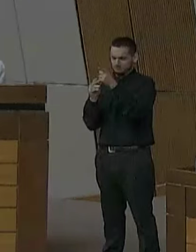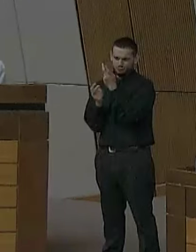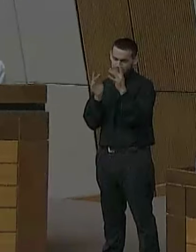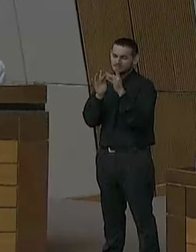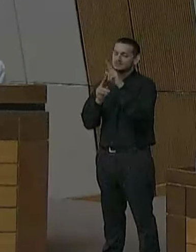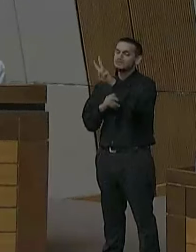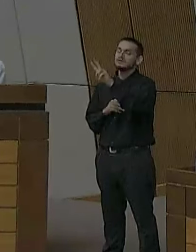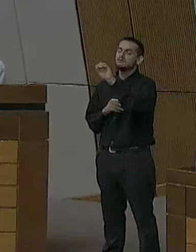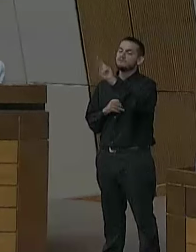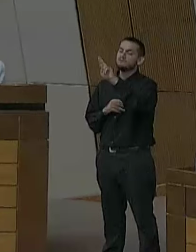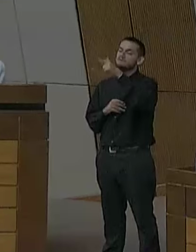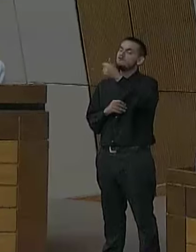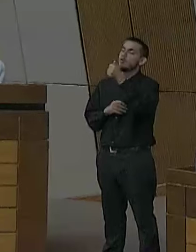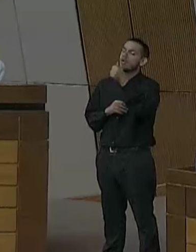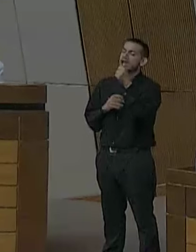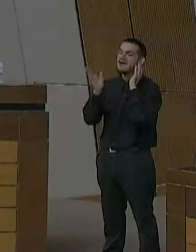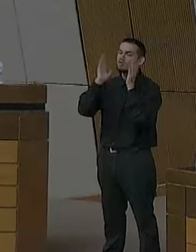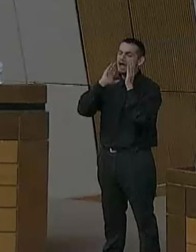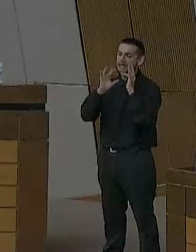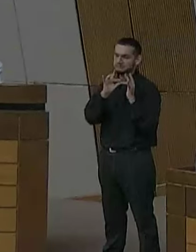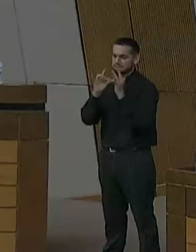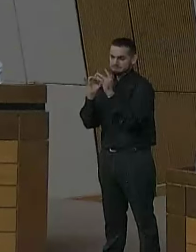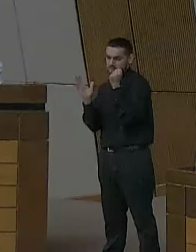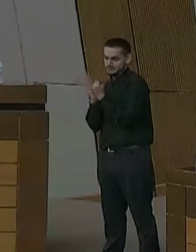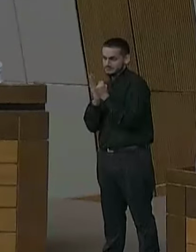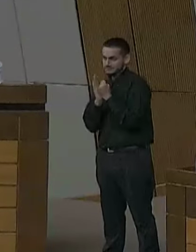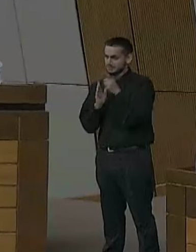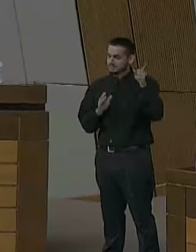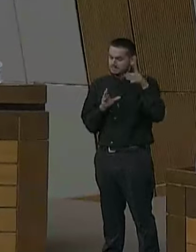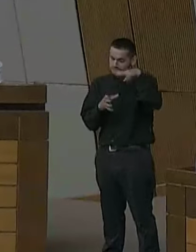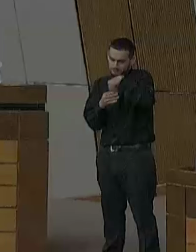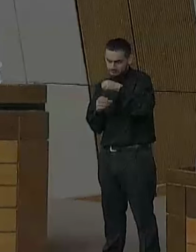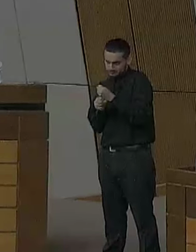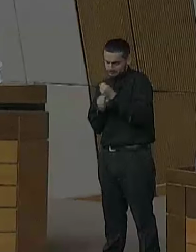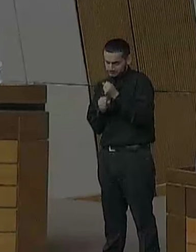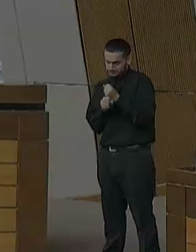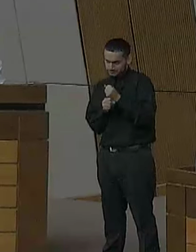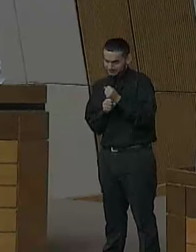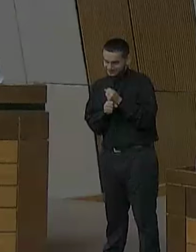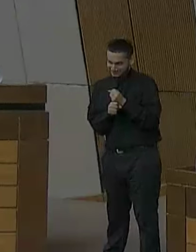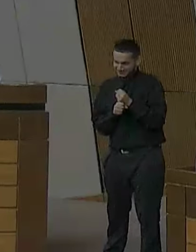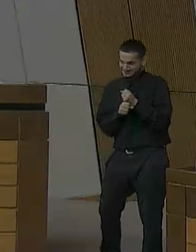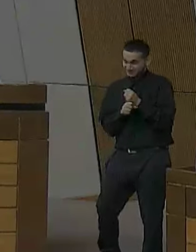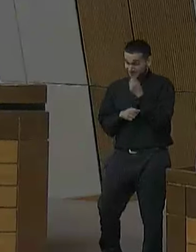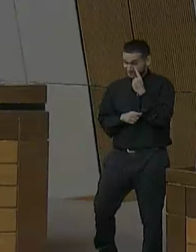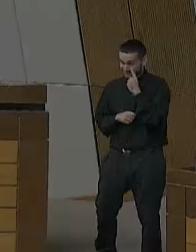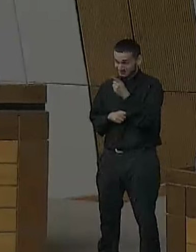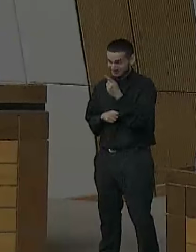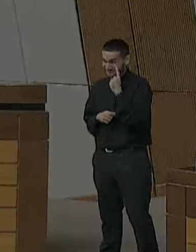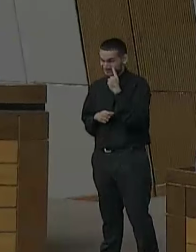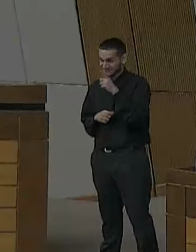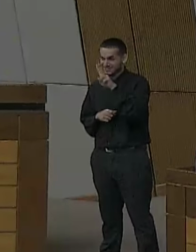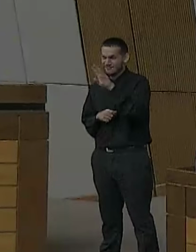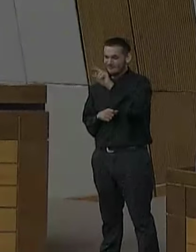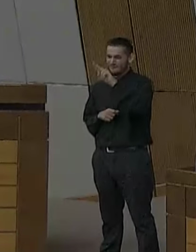tema legislativo nos acompañe y, bueno, Bouga como miembro de la Red Suma, así como decía al inicio, desde el día cero